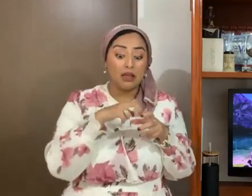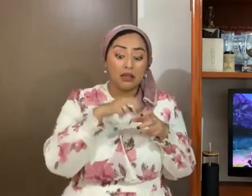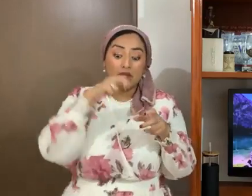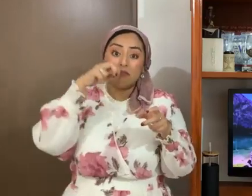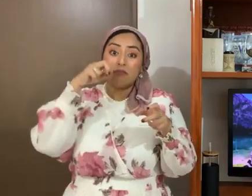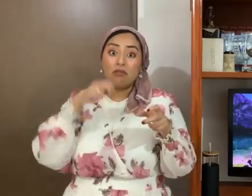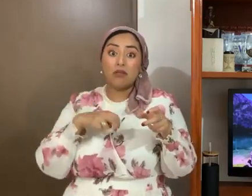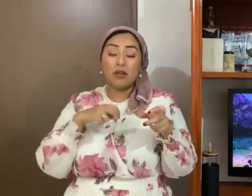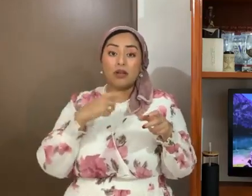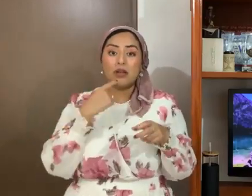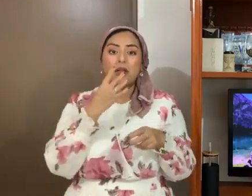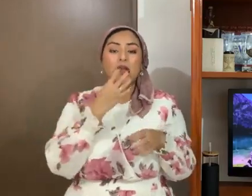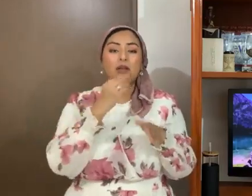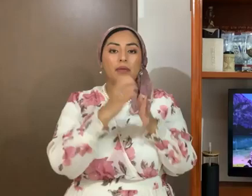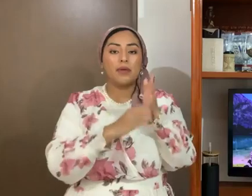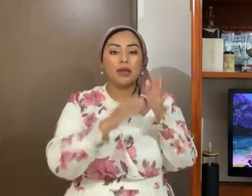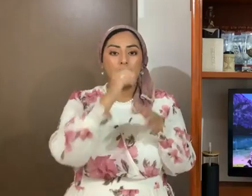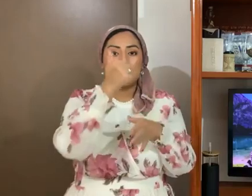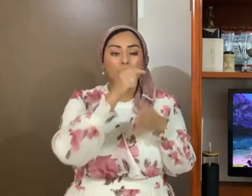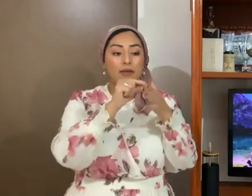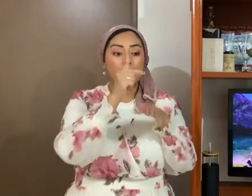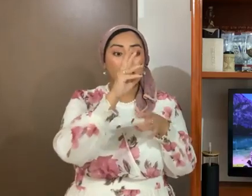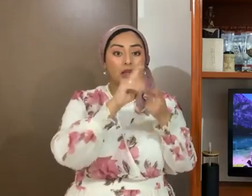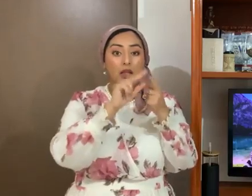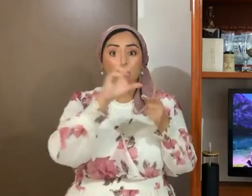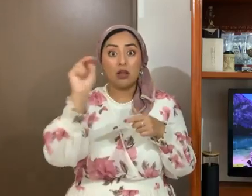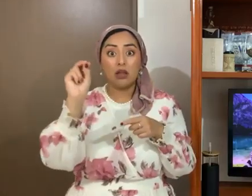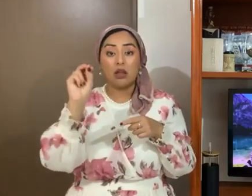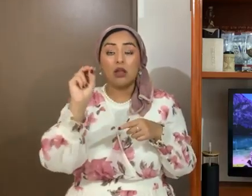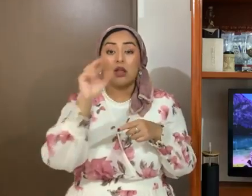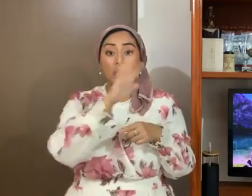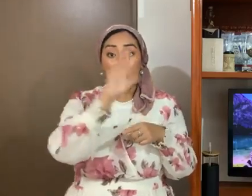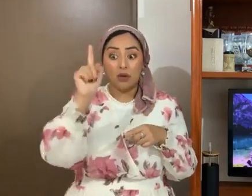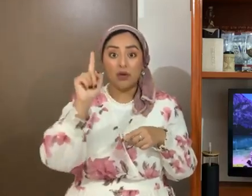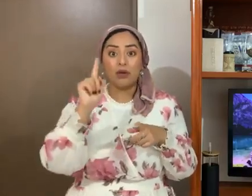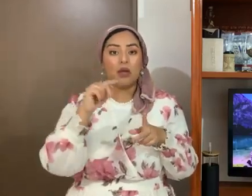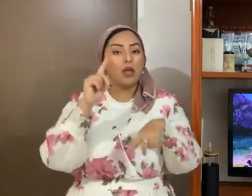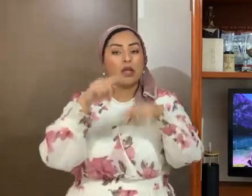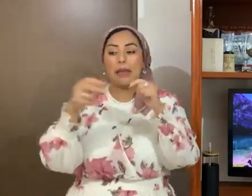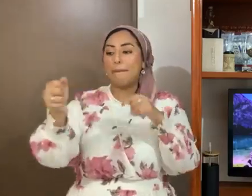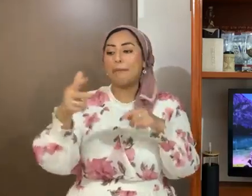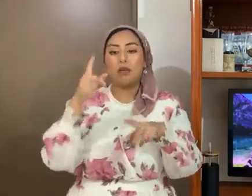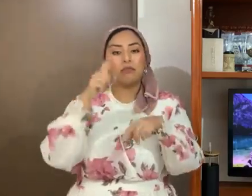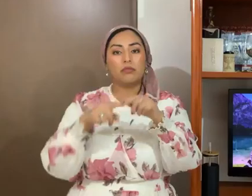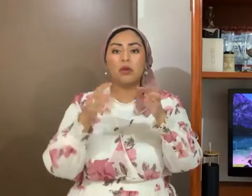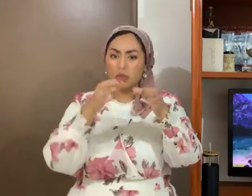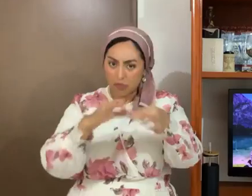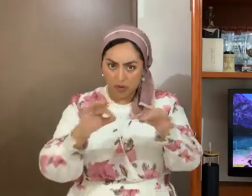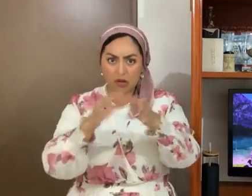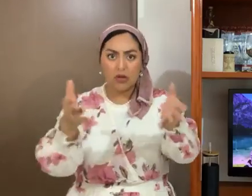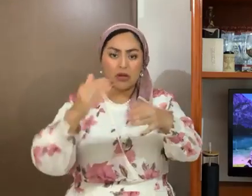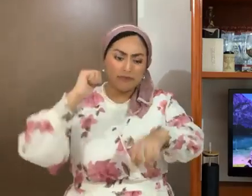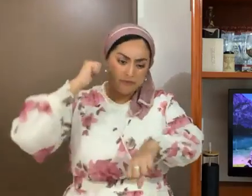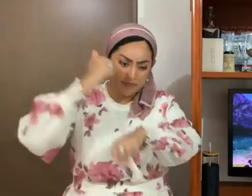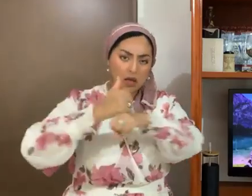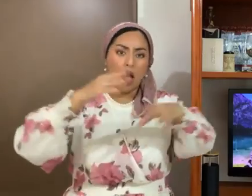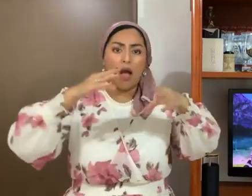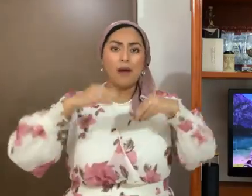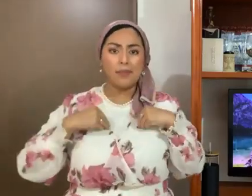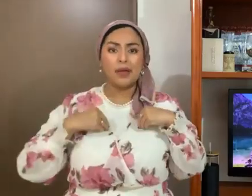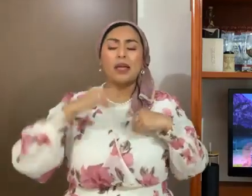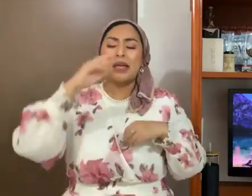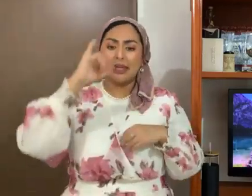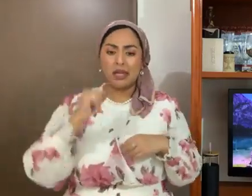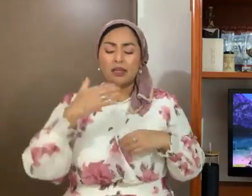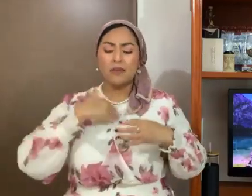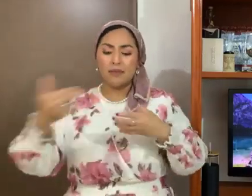deja la Torah, según Hebreos 10, 26 a 31, ya no hay nada más que hacer. Así que afirmarse y aceptar, sí,